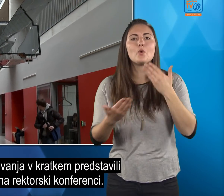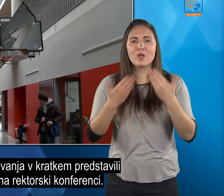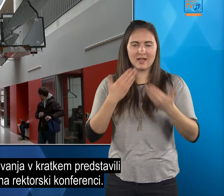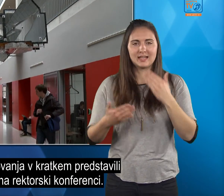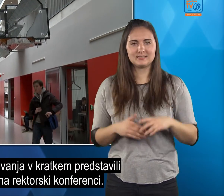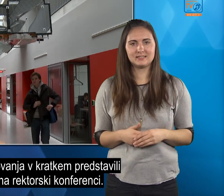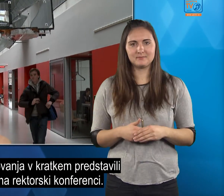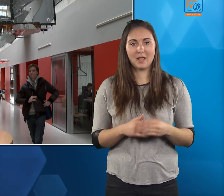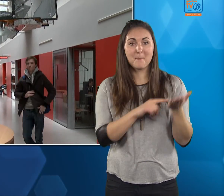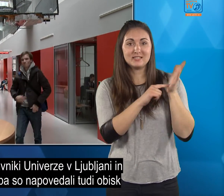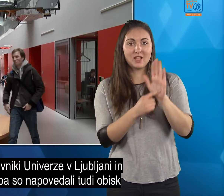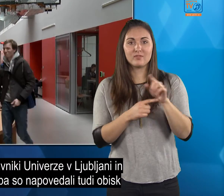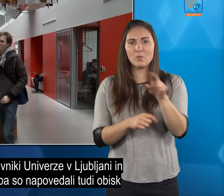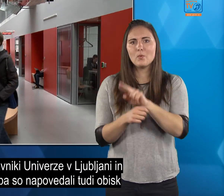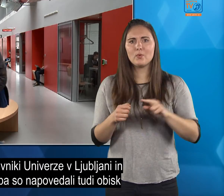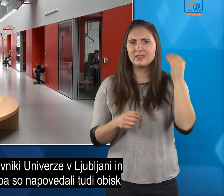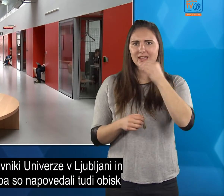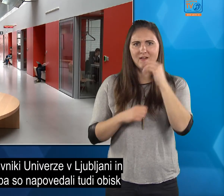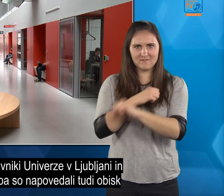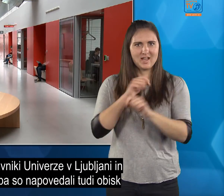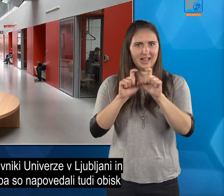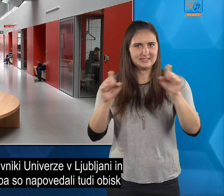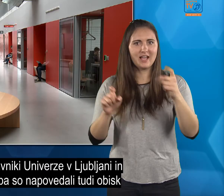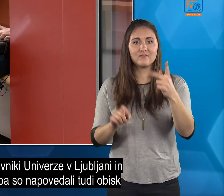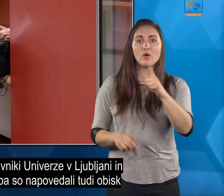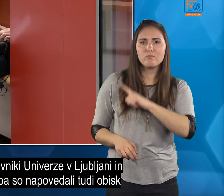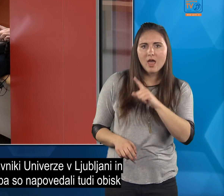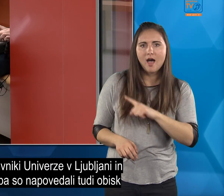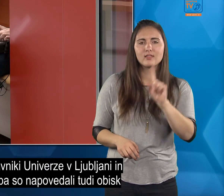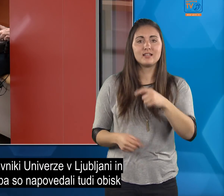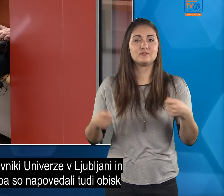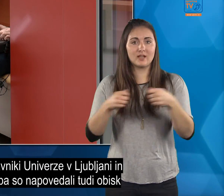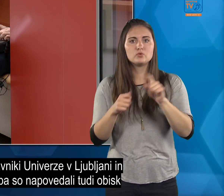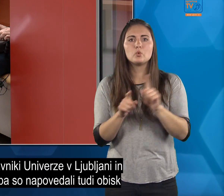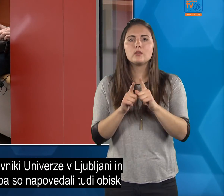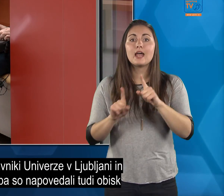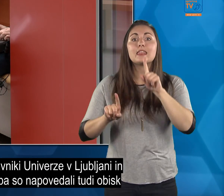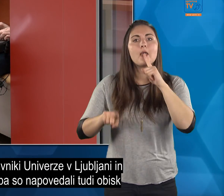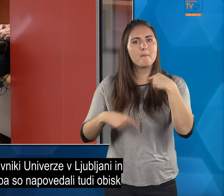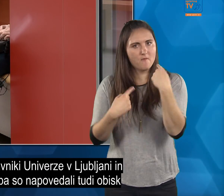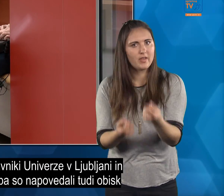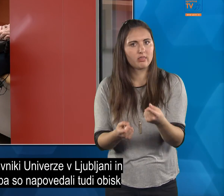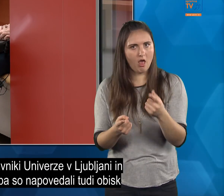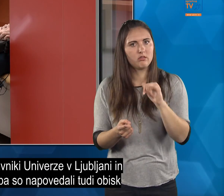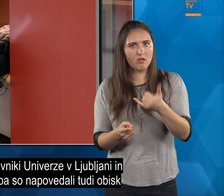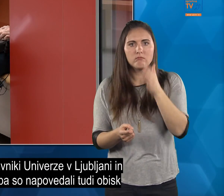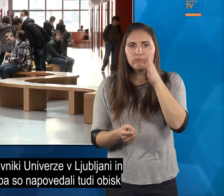konferenci. Predstavniki Univerze v Ljubljani in Zveze pa so napovedali tudi obisk ministrice za